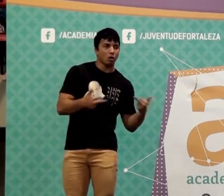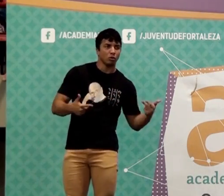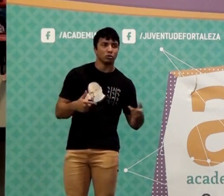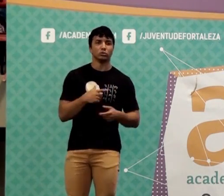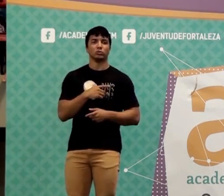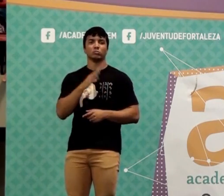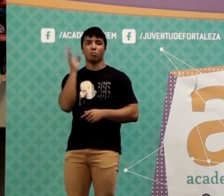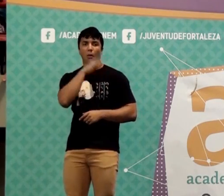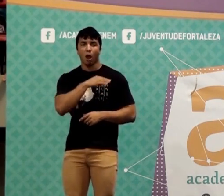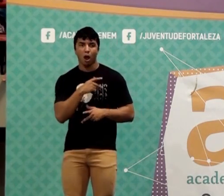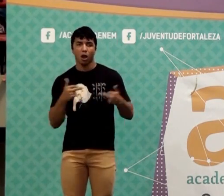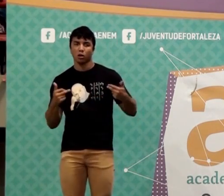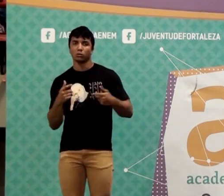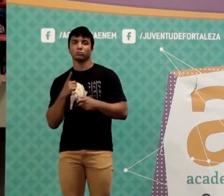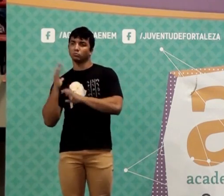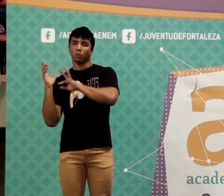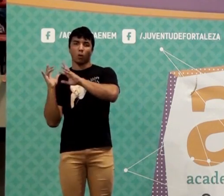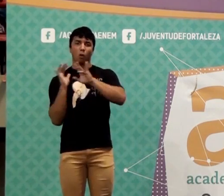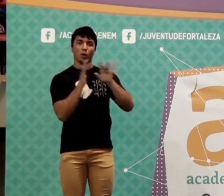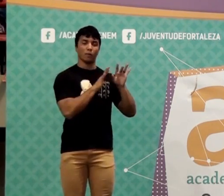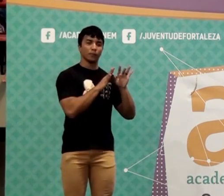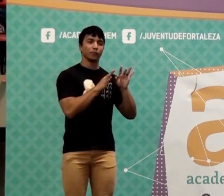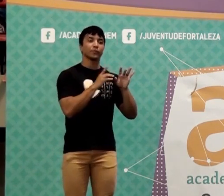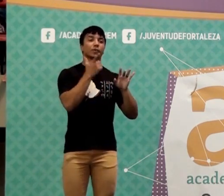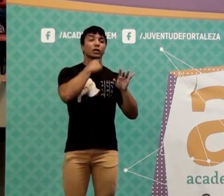podia controlar. Tanto que a gente tem